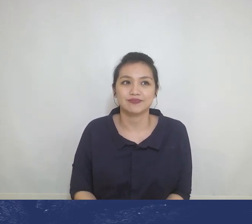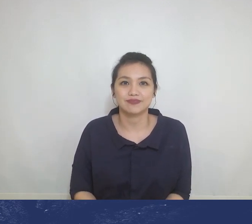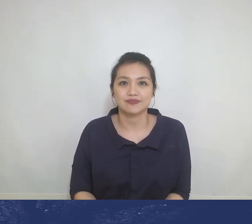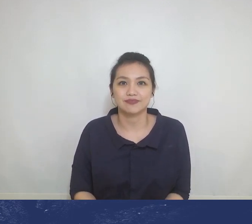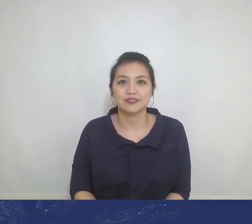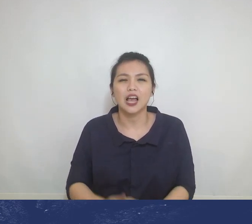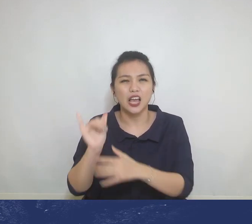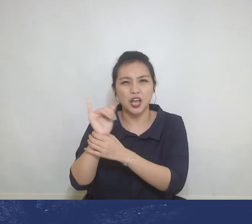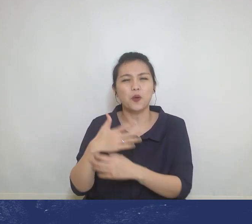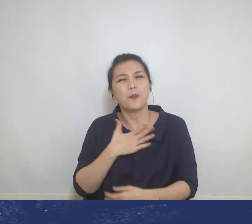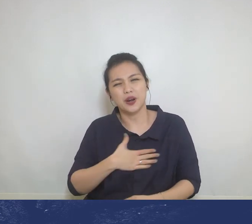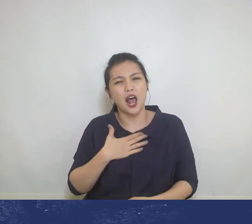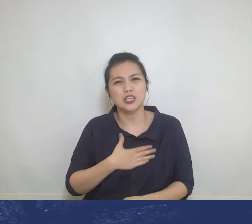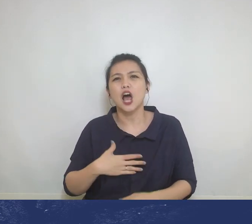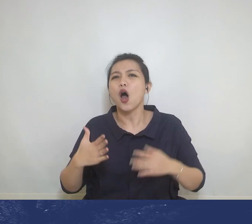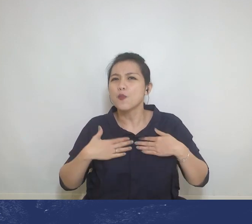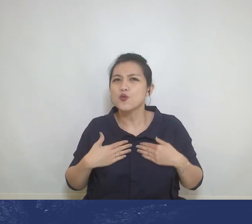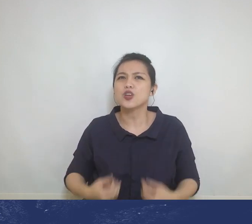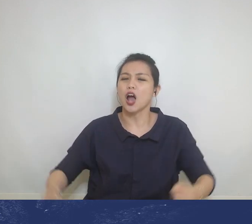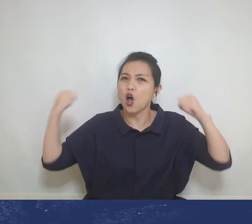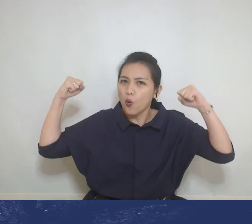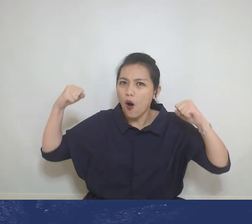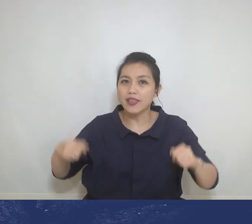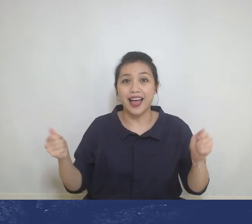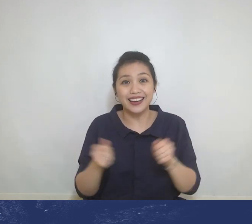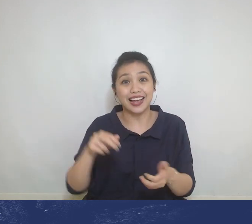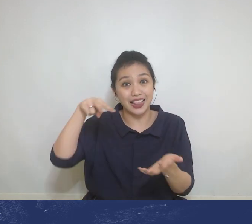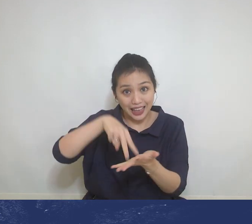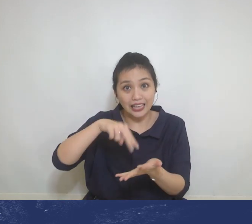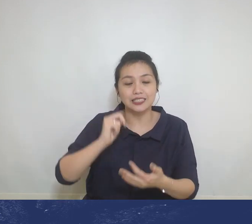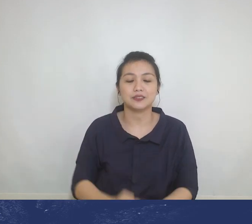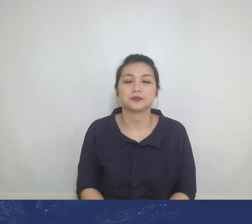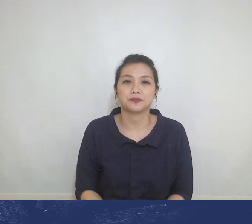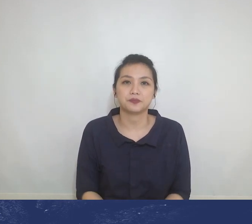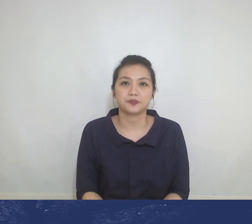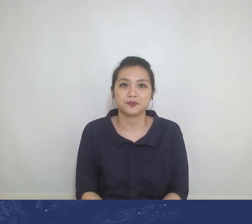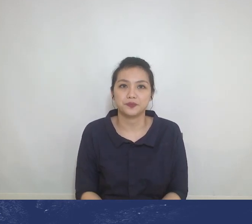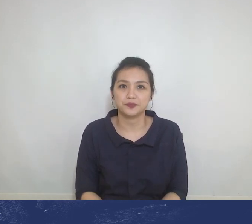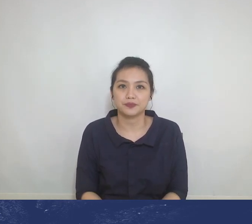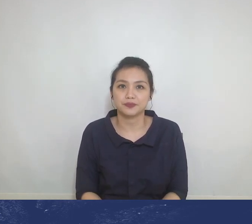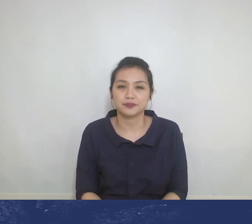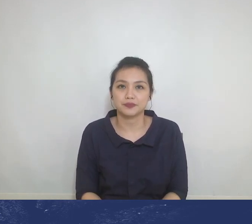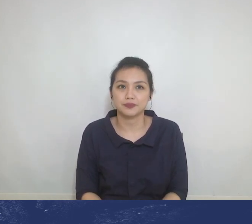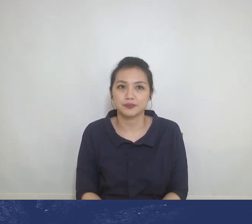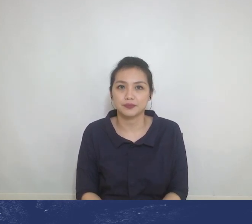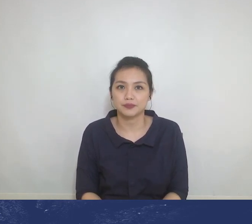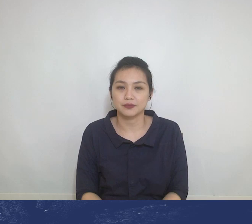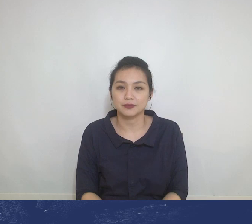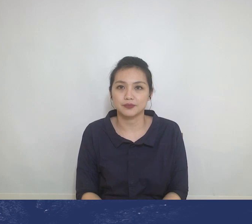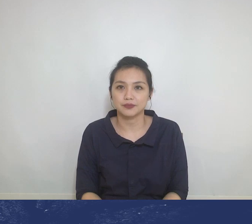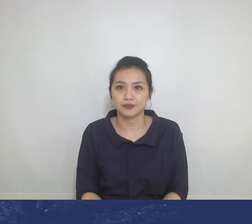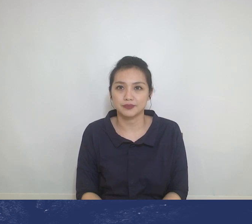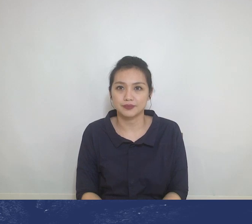menunggu, dia tahu dia masih punya kekuatan ini, dia seumur hidupnya dia taunya berlari dan dia siap untuk lari lagi.